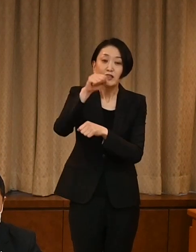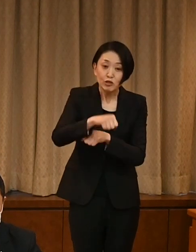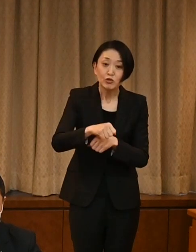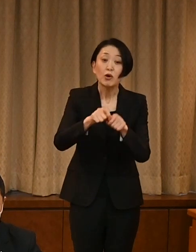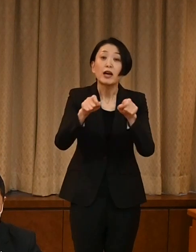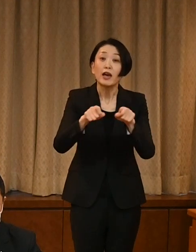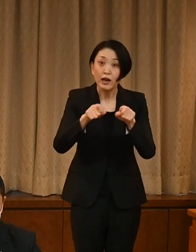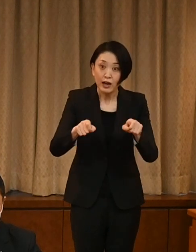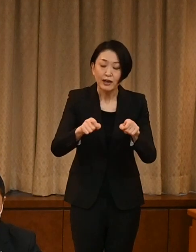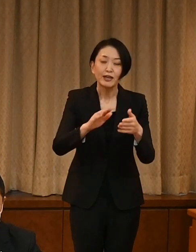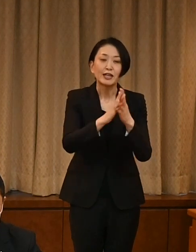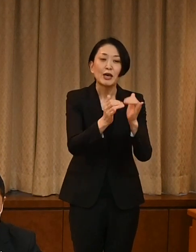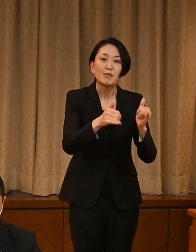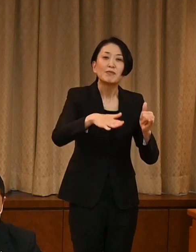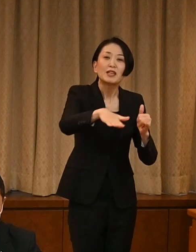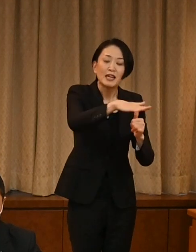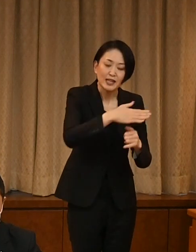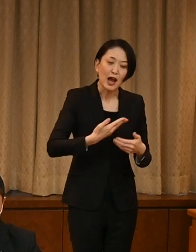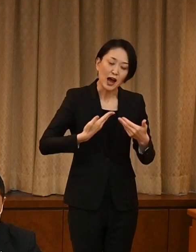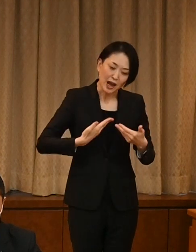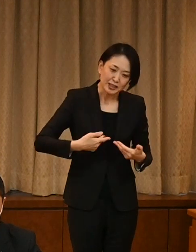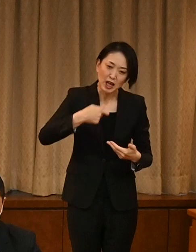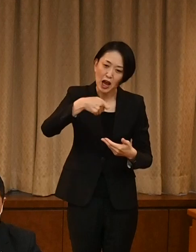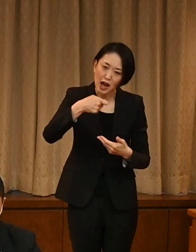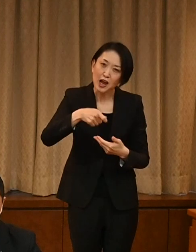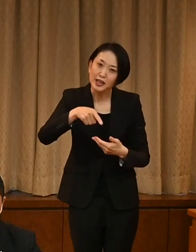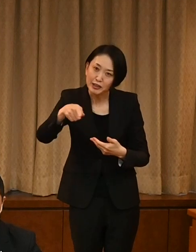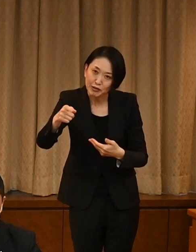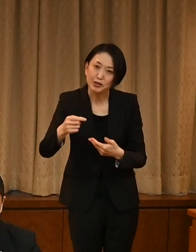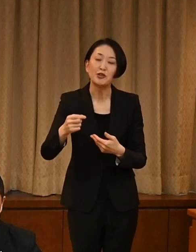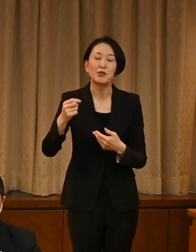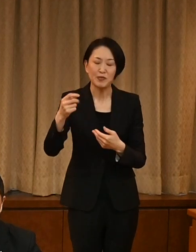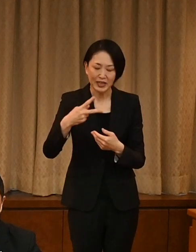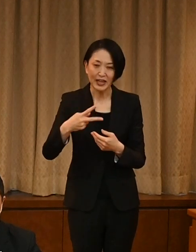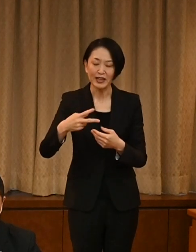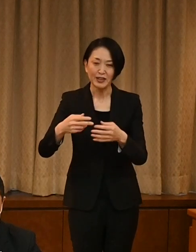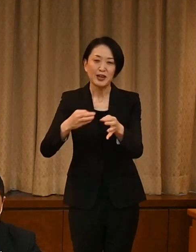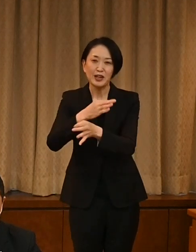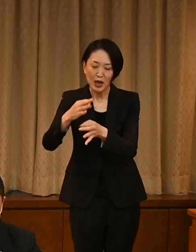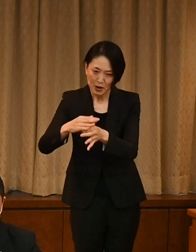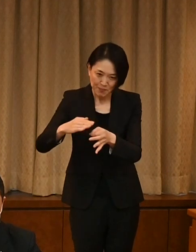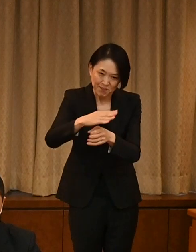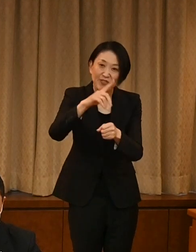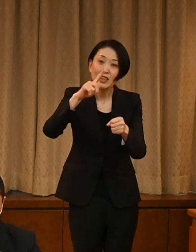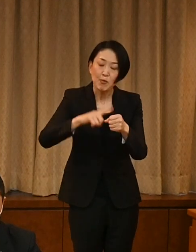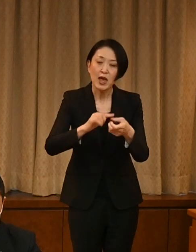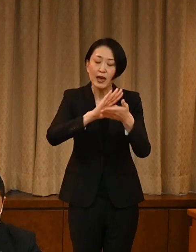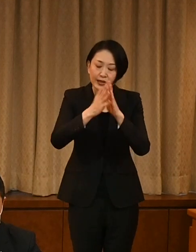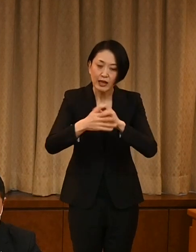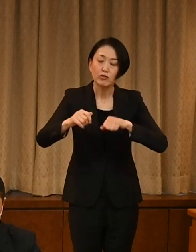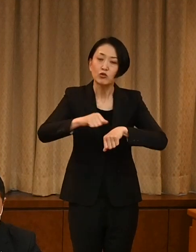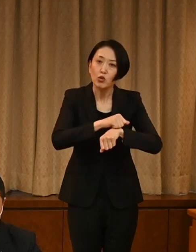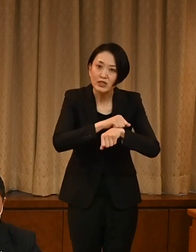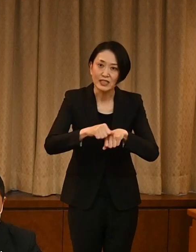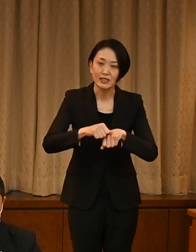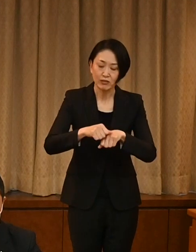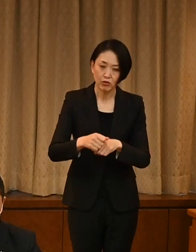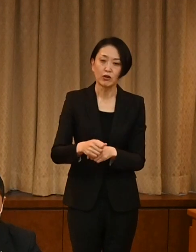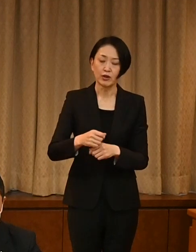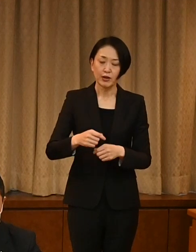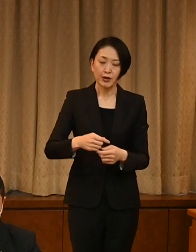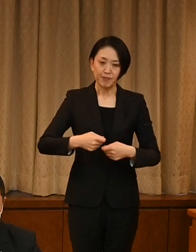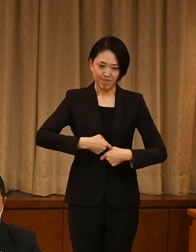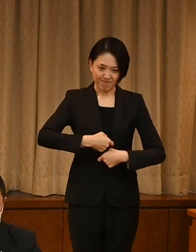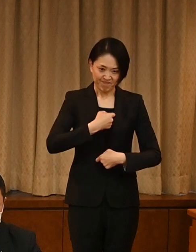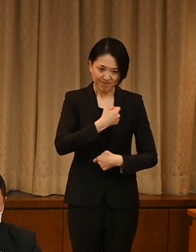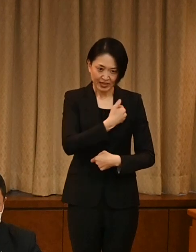感染対策を講じている店舗の利用促進を図るため県独自の認証制度を設立することにいたしました。またこれ